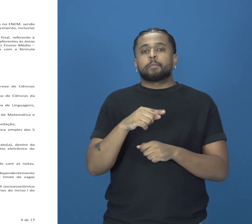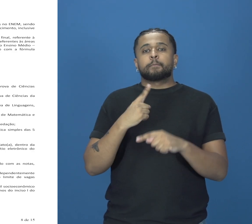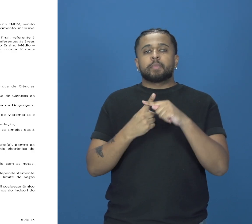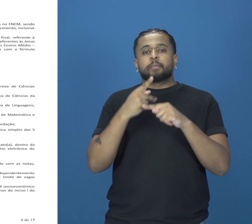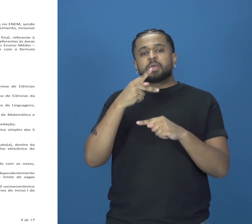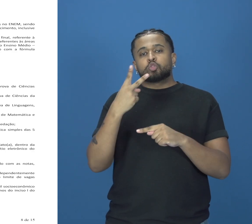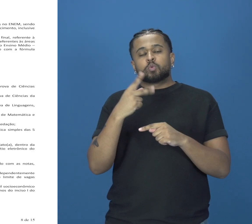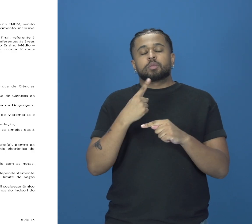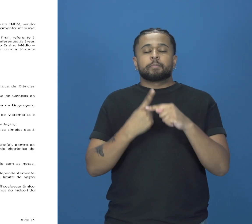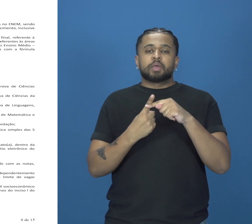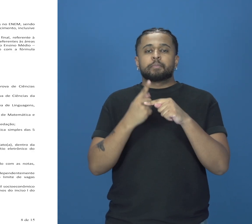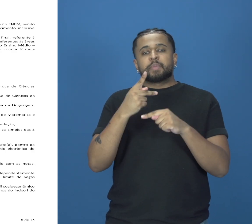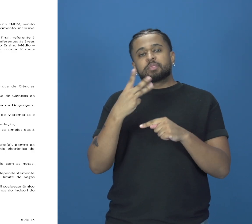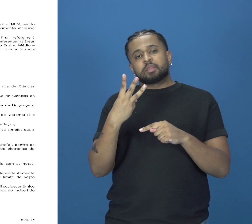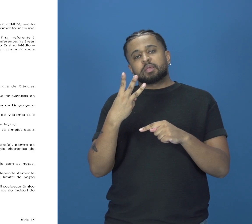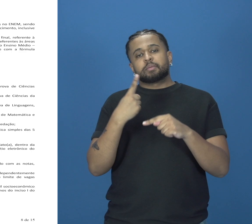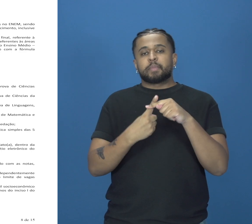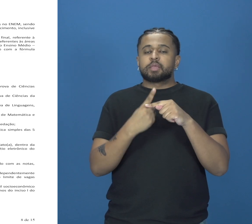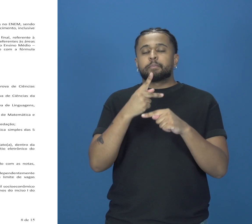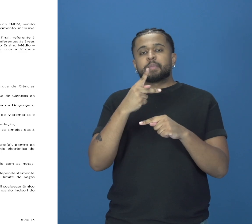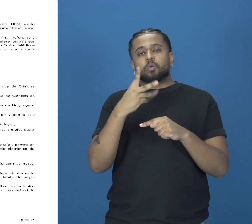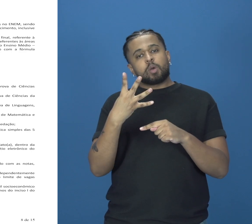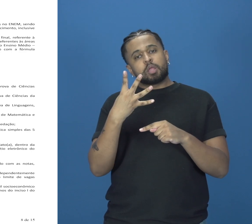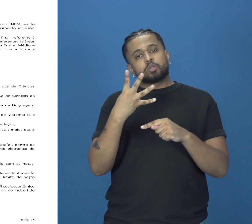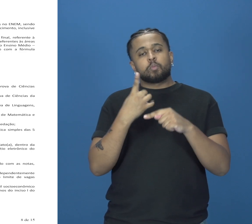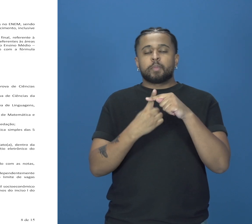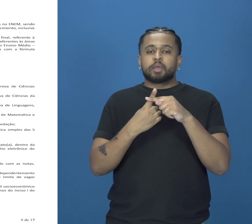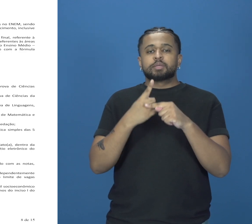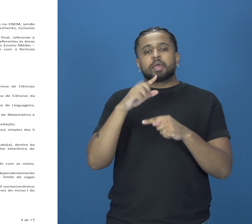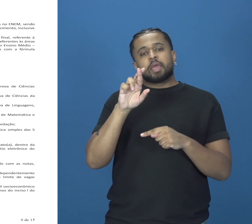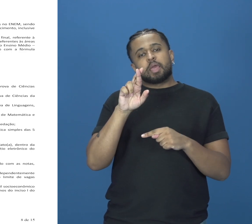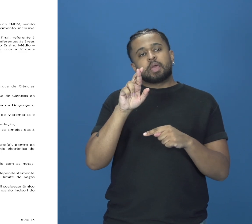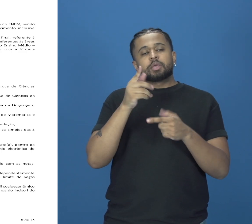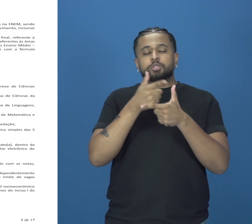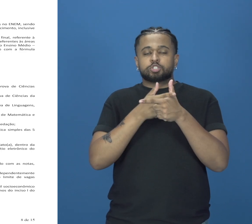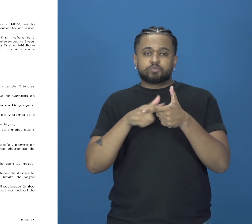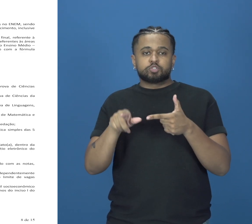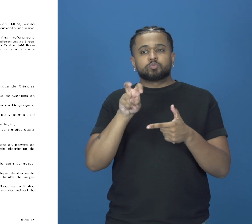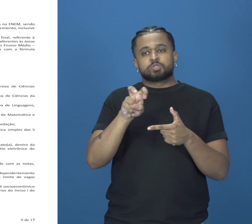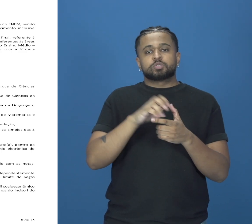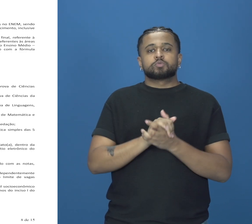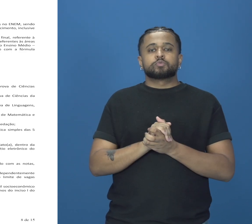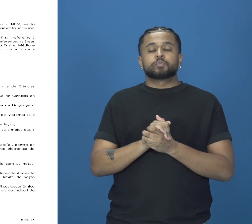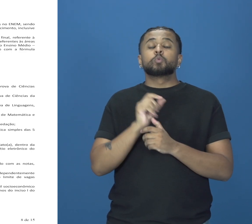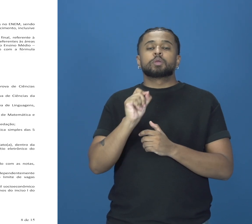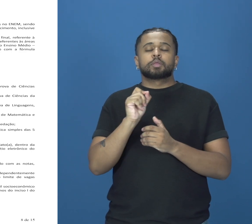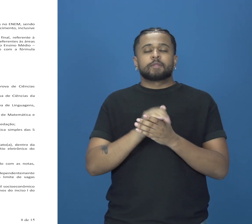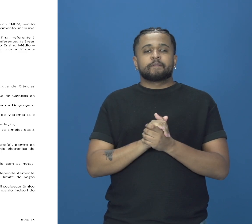mais P2 mais P3 mais P4 mais R dividido por 5, em